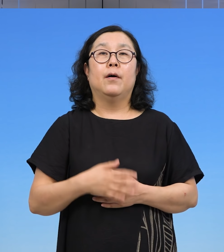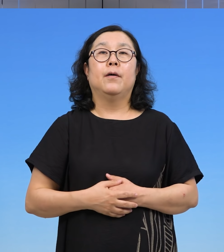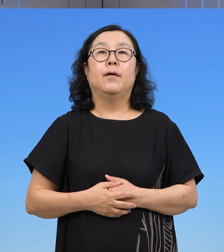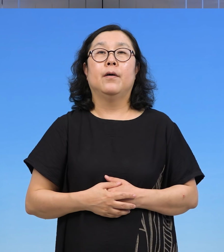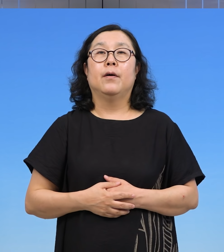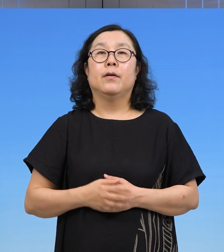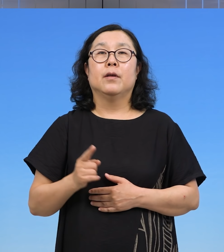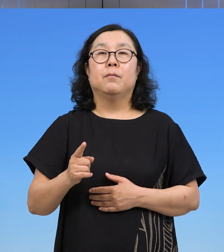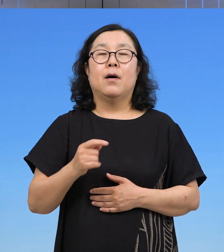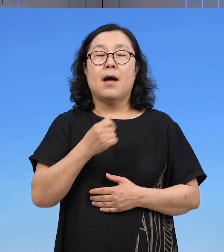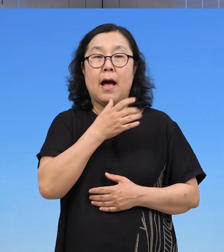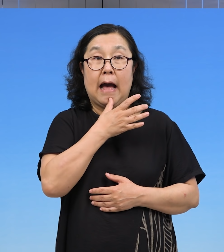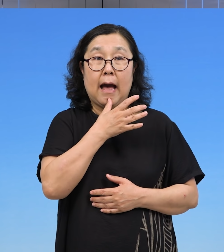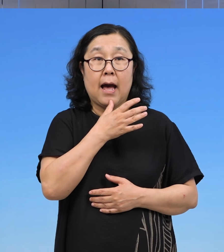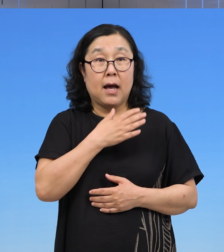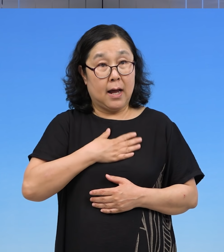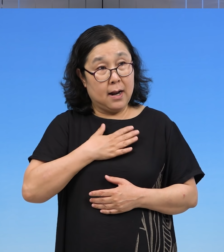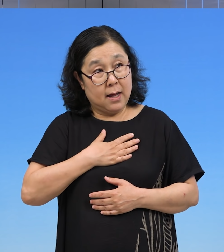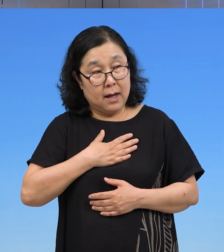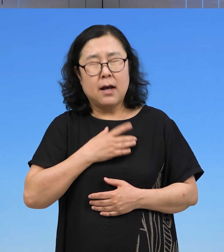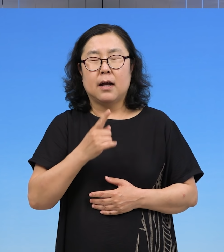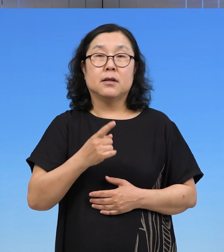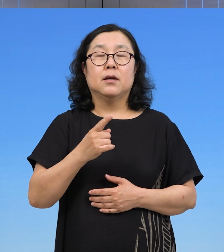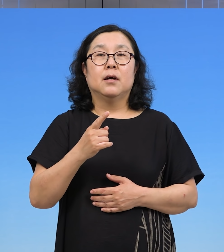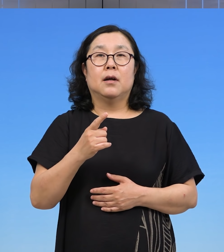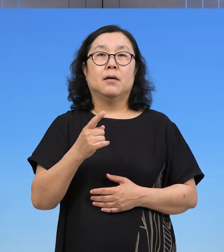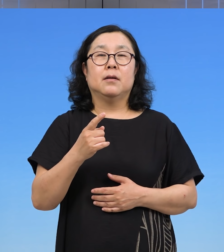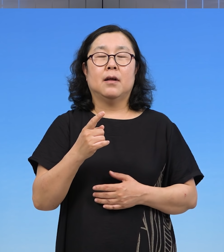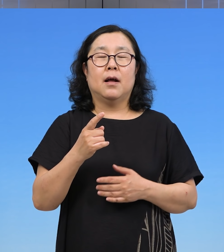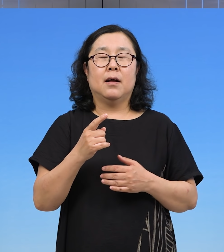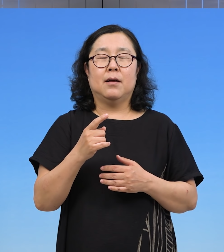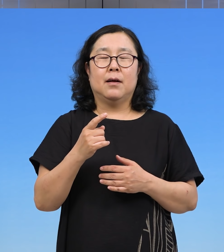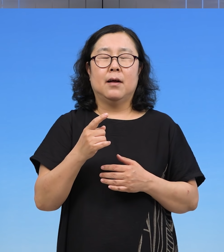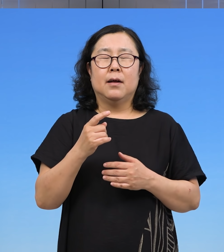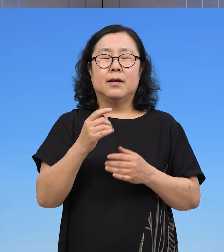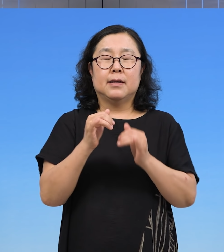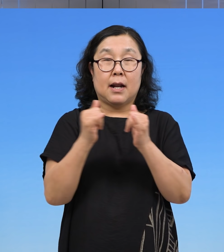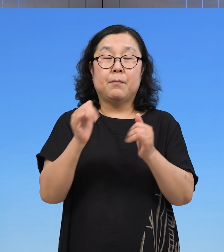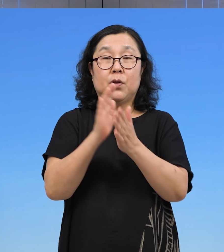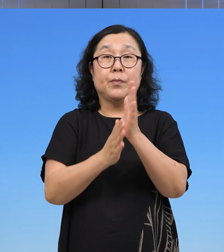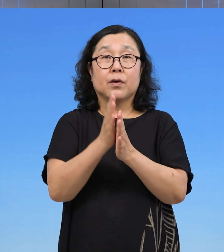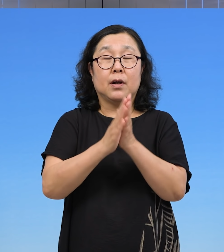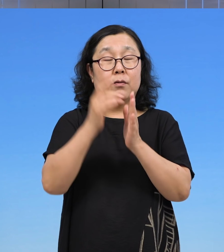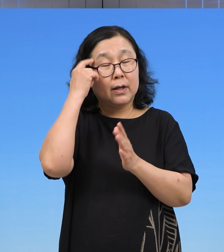그래? 뭐 이런 분이 계시면 저도 어떻게 도와드릴 수가 없습니다